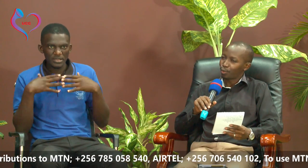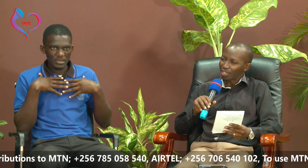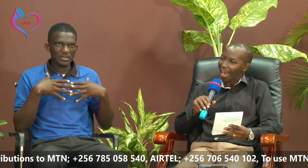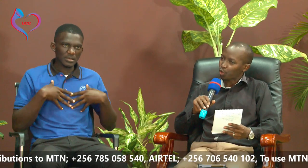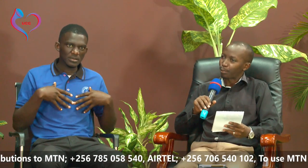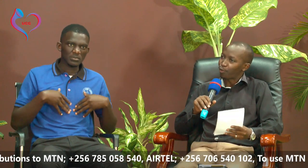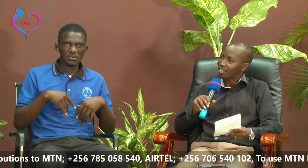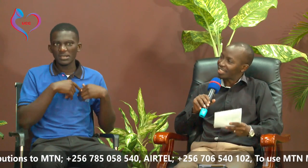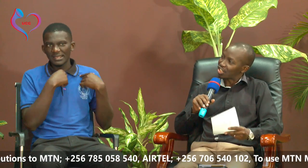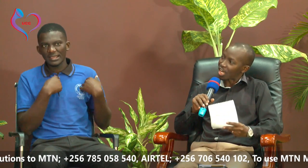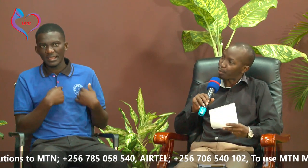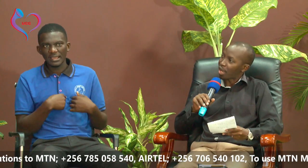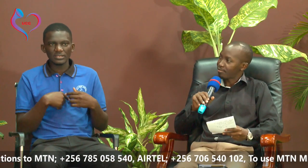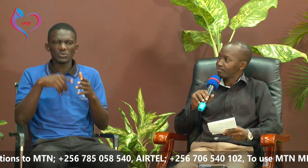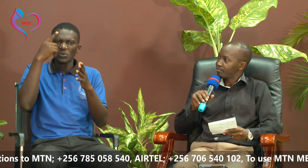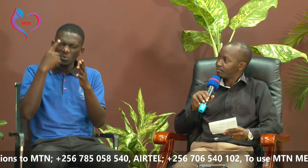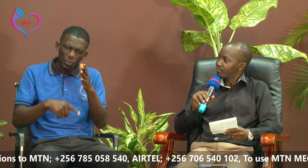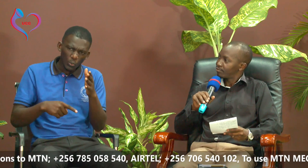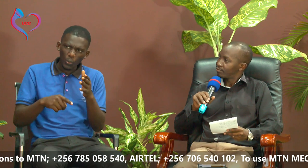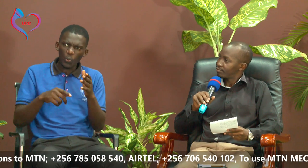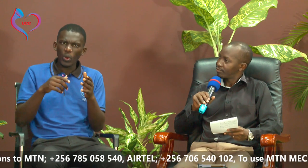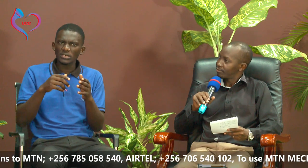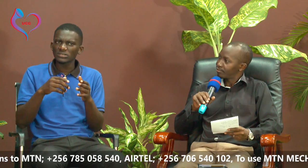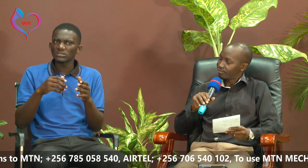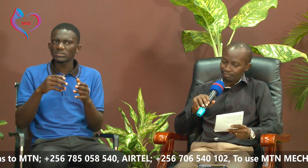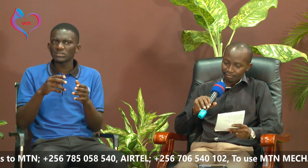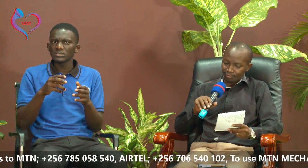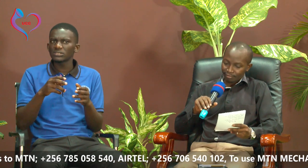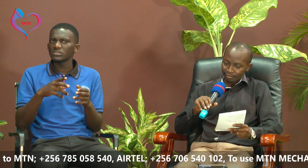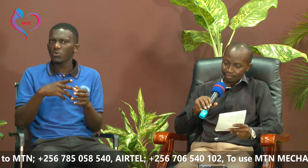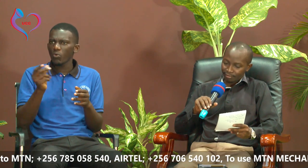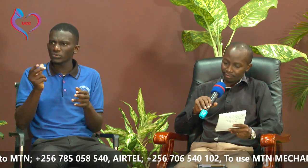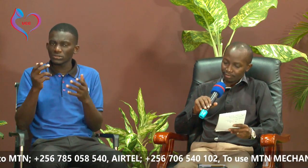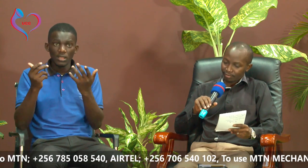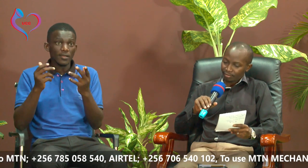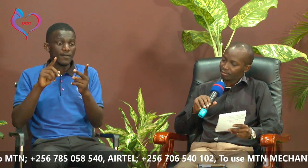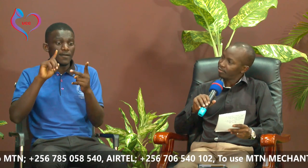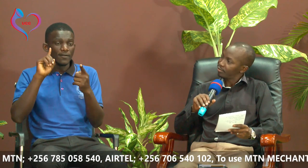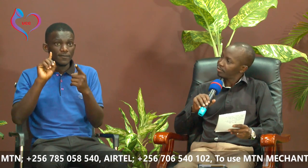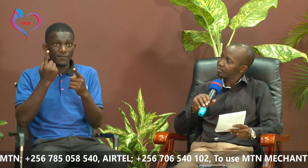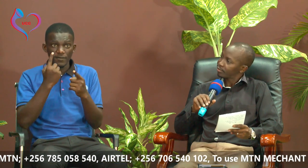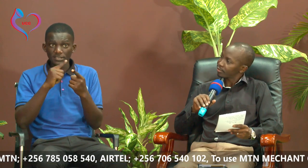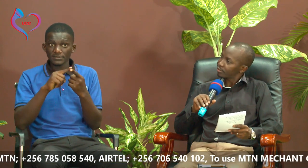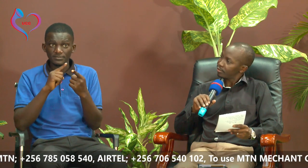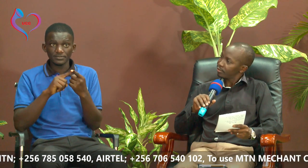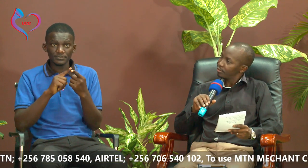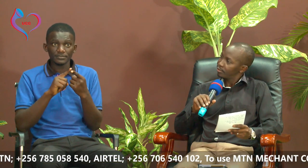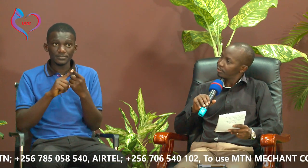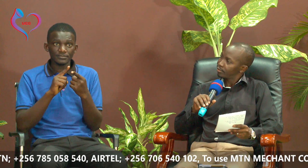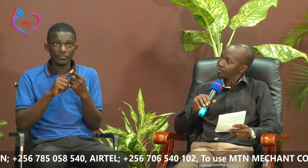what actually moves chechi tambula bintu bibiri ekisoka mind kati mumeme mulimu